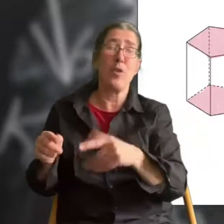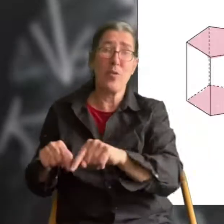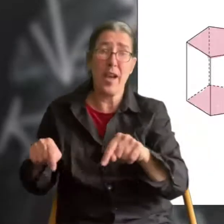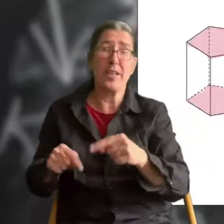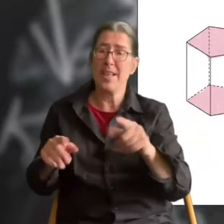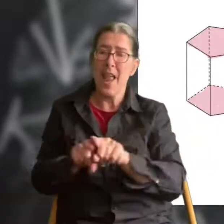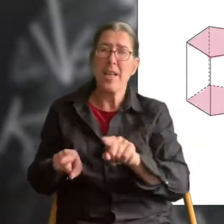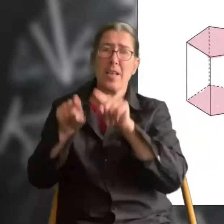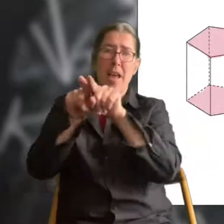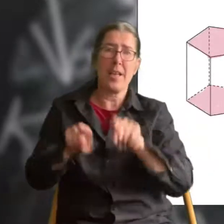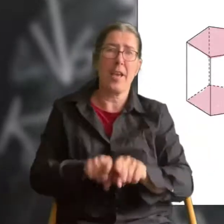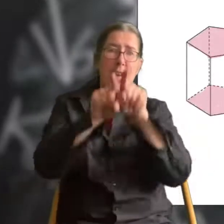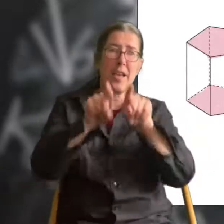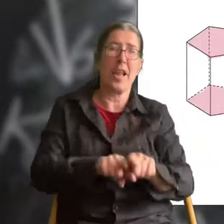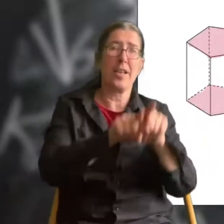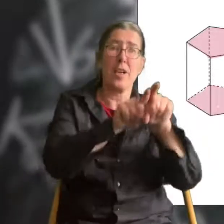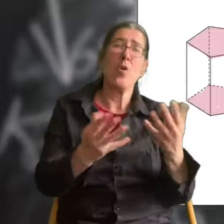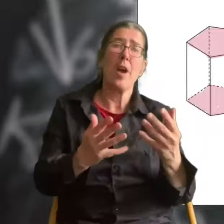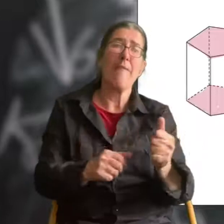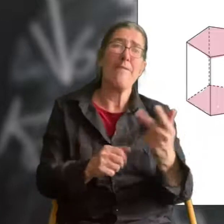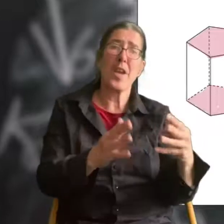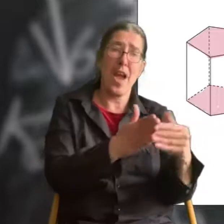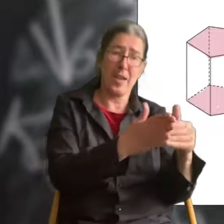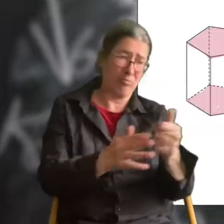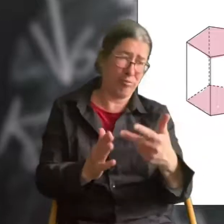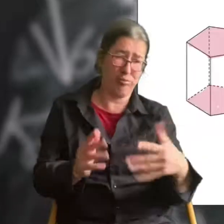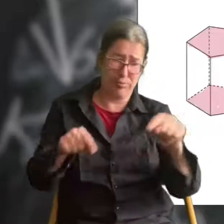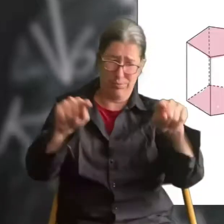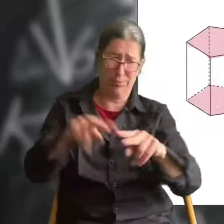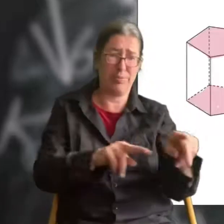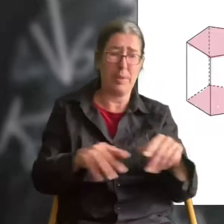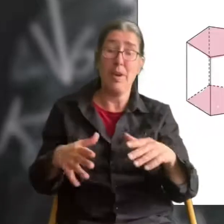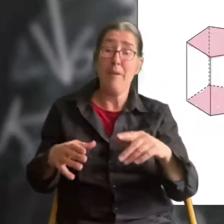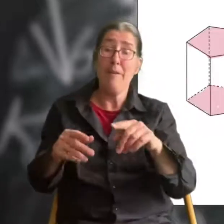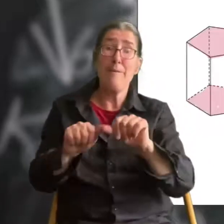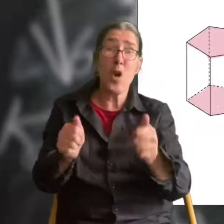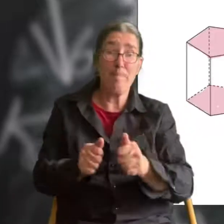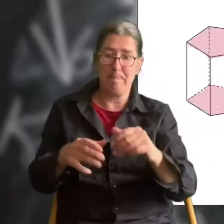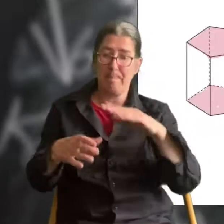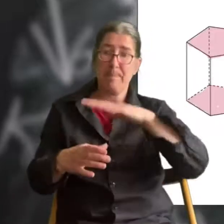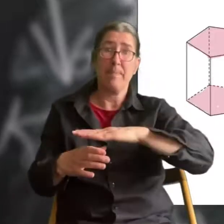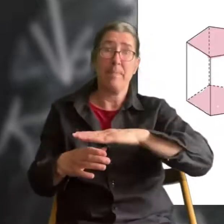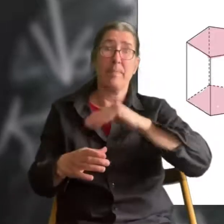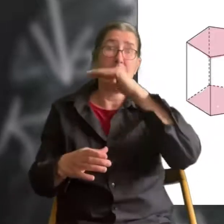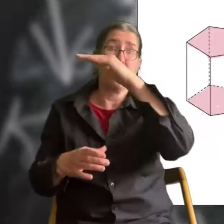Fünfeck oder ein Sechseck oder überhaupt irgendein Viereck und so weiter und so weiter und so weiter.